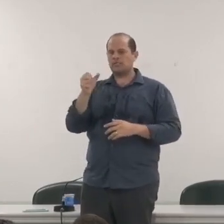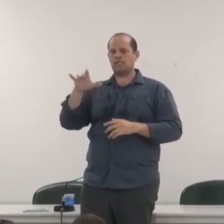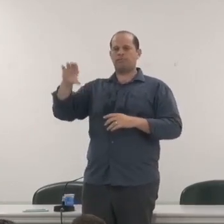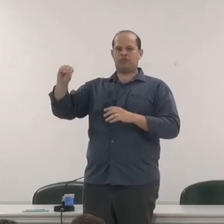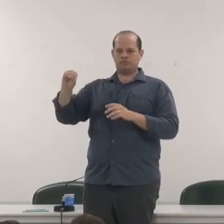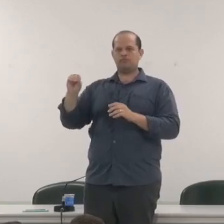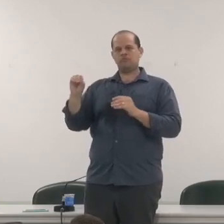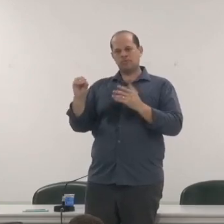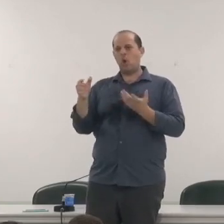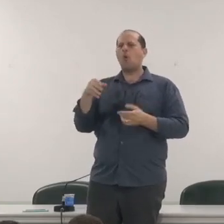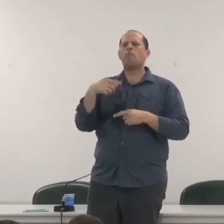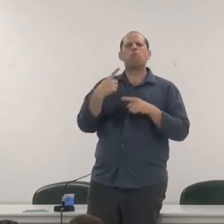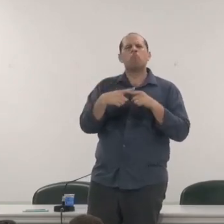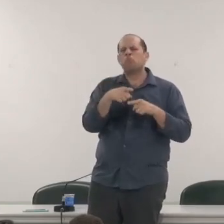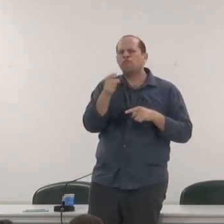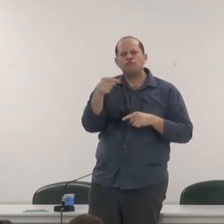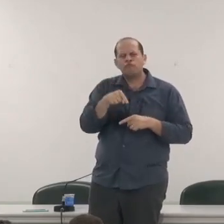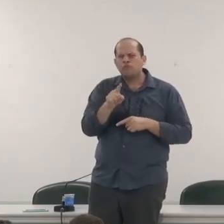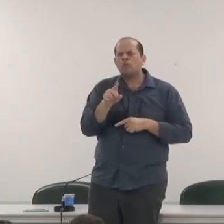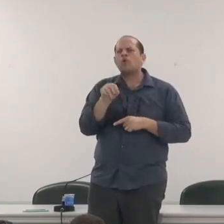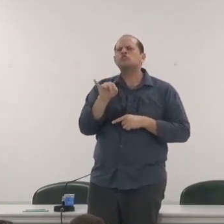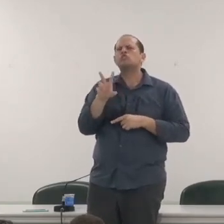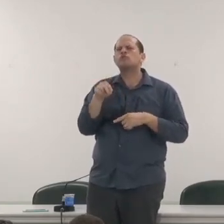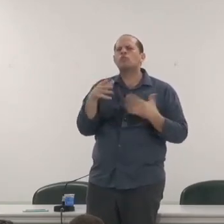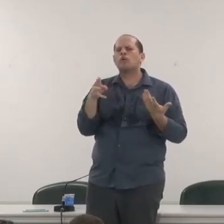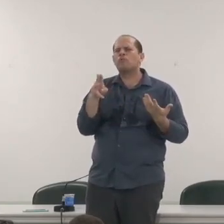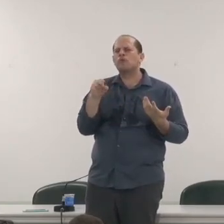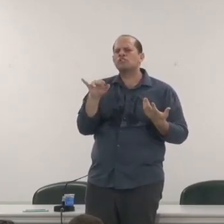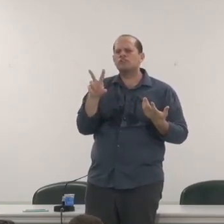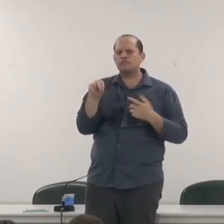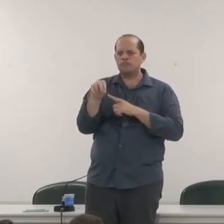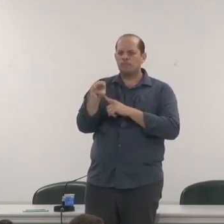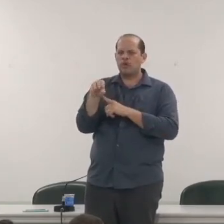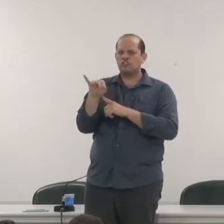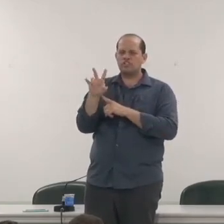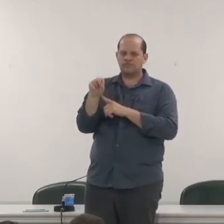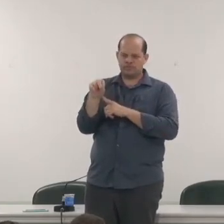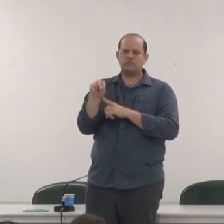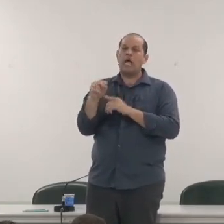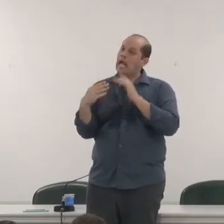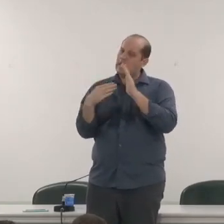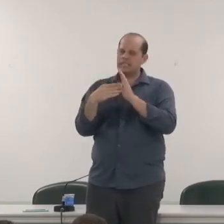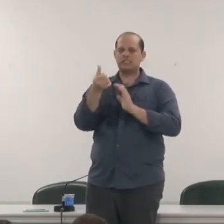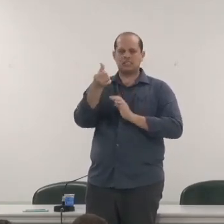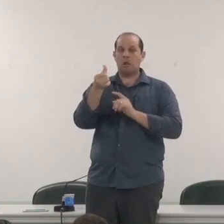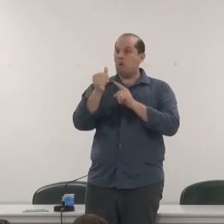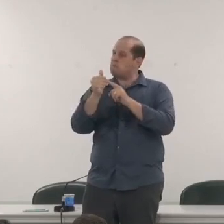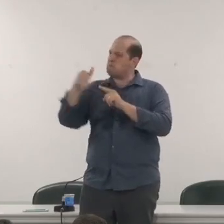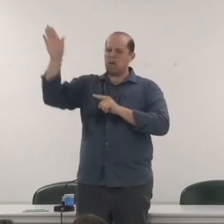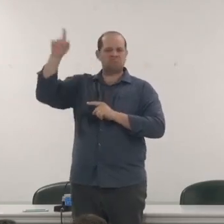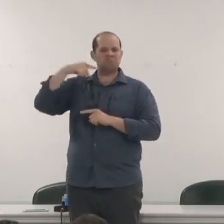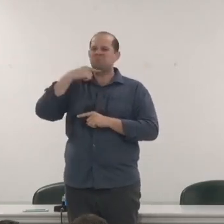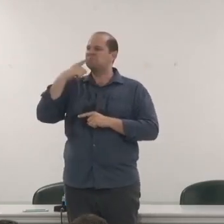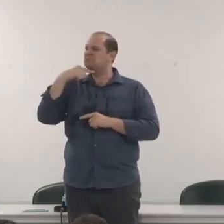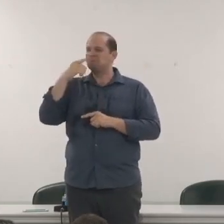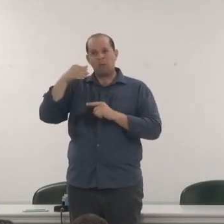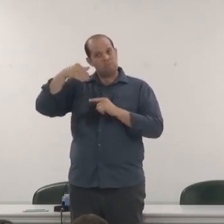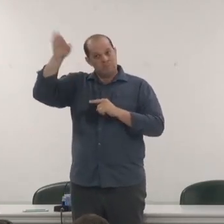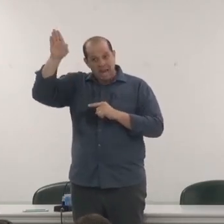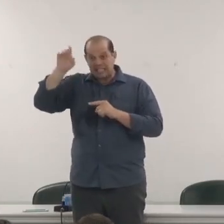letras. Que utiliza o espaço, utiliza o movimento, qual o motivo, por exemplo. Então, até 6 letras. Mais do que isso, a gente